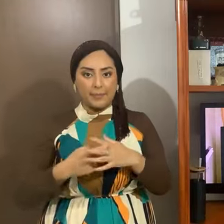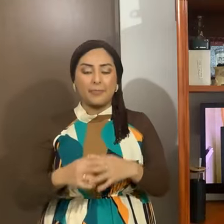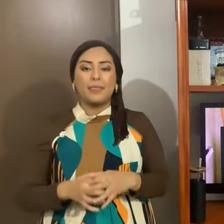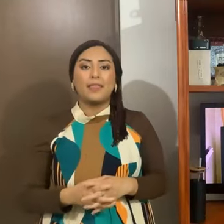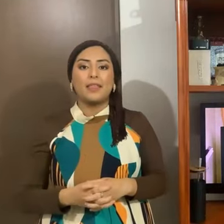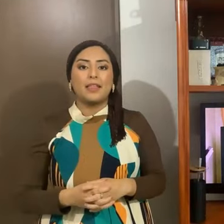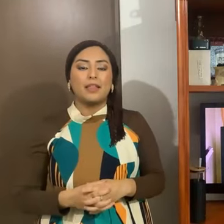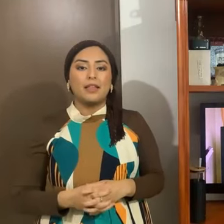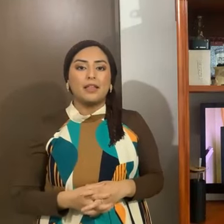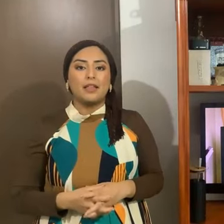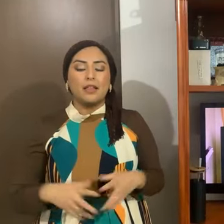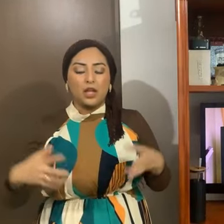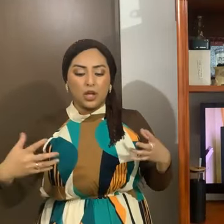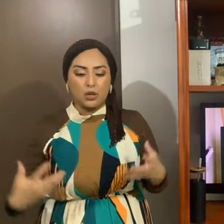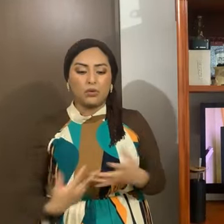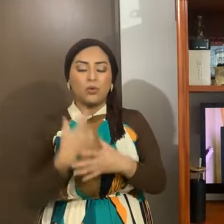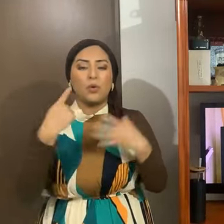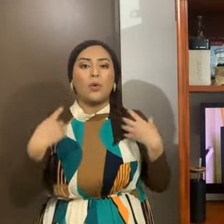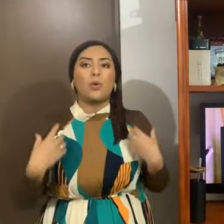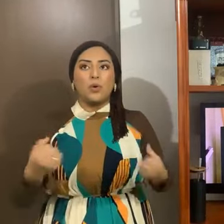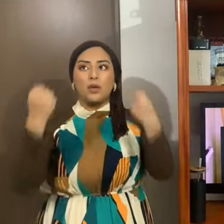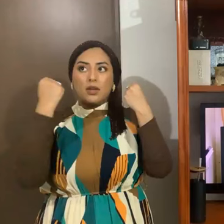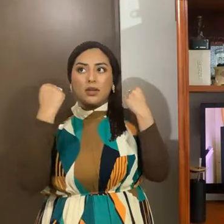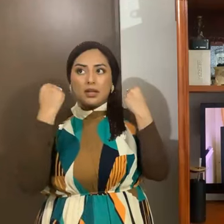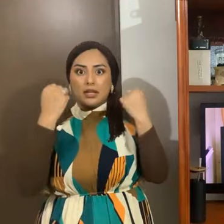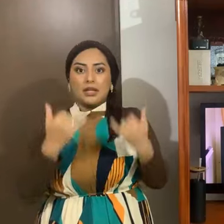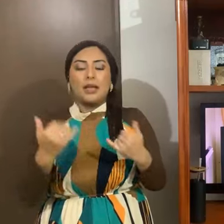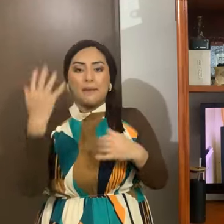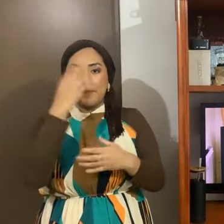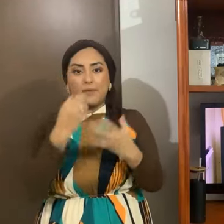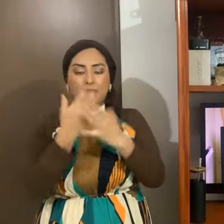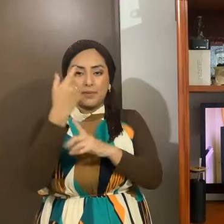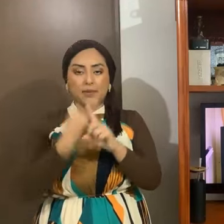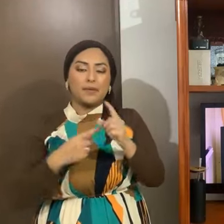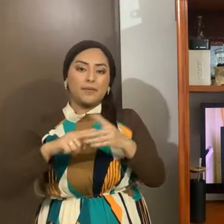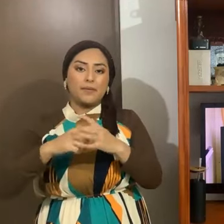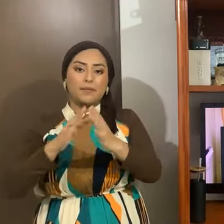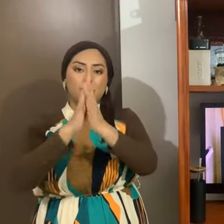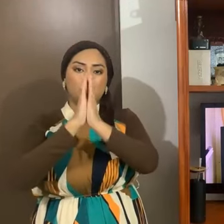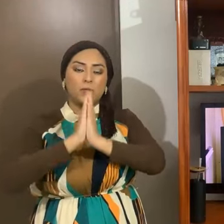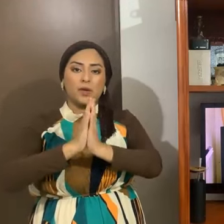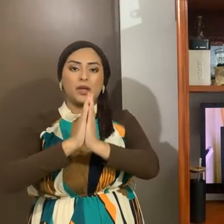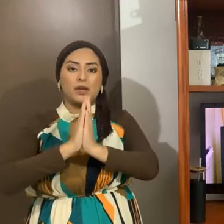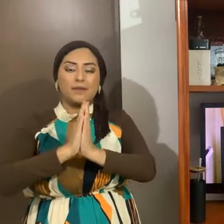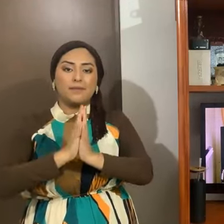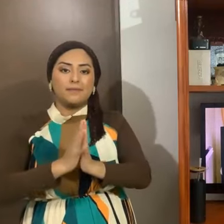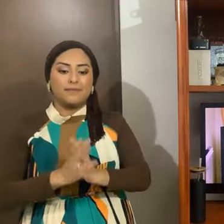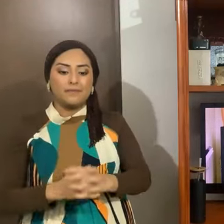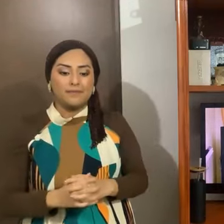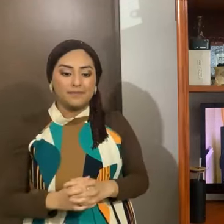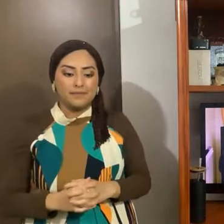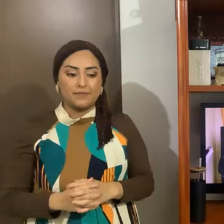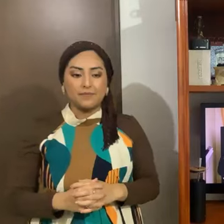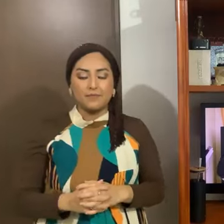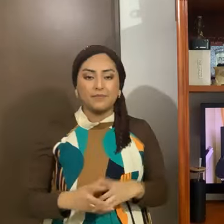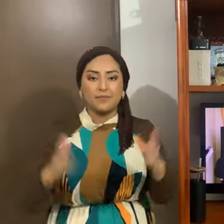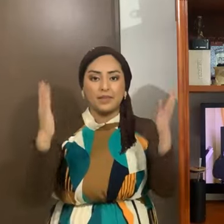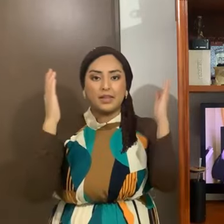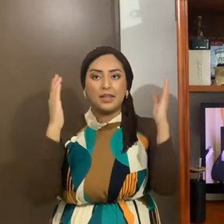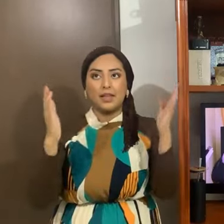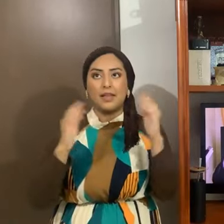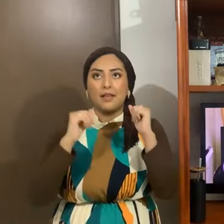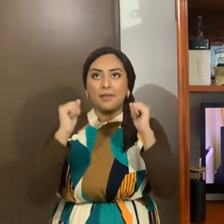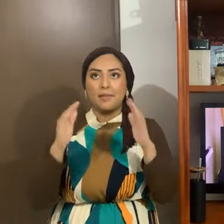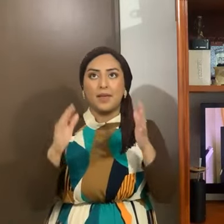hacer esto, vamos a renovarnos en este precioso Rosh Hodesh y hagamos una oración para empezar con el tema. Padre